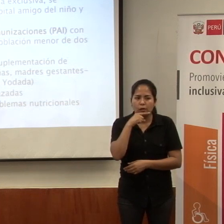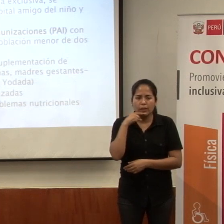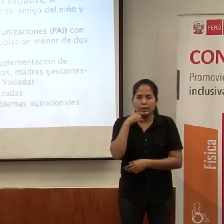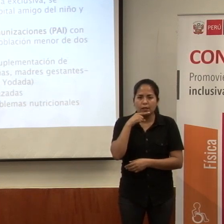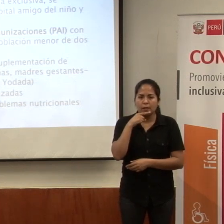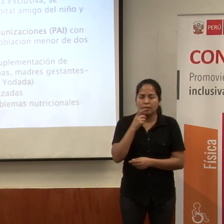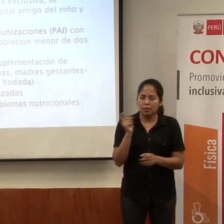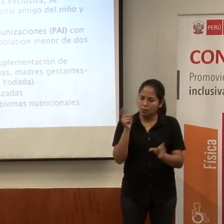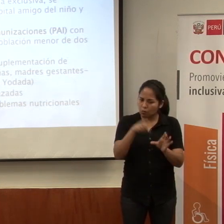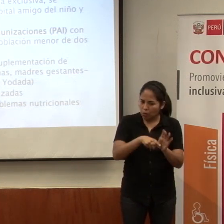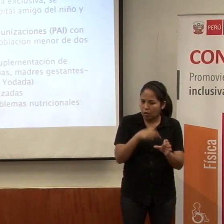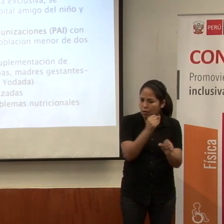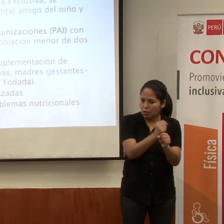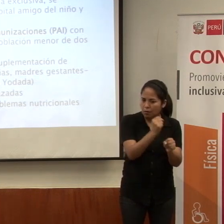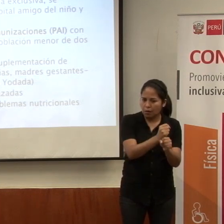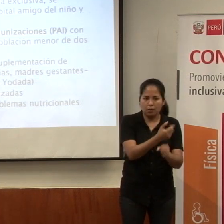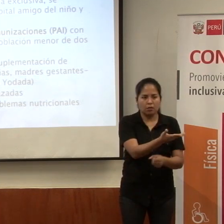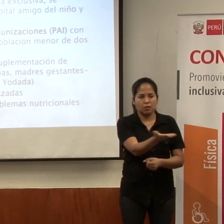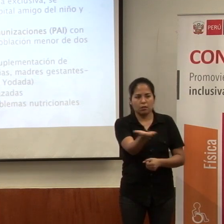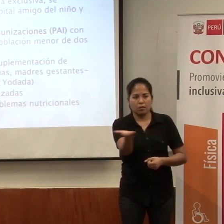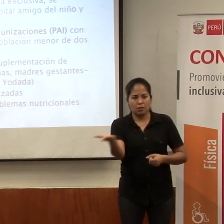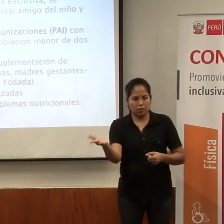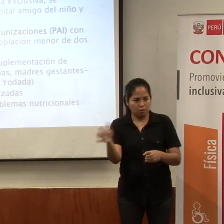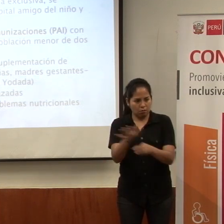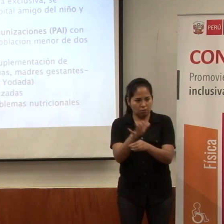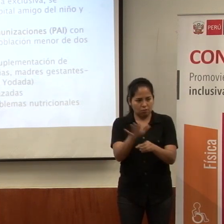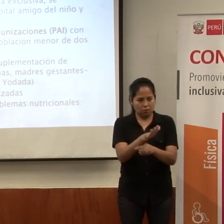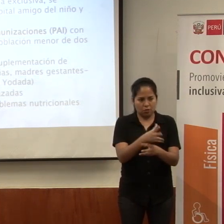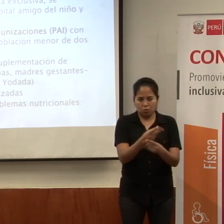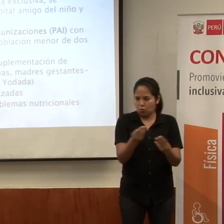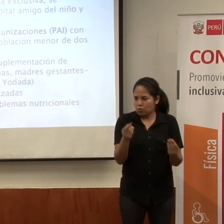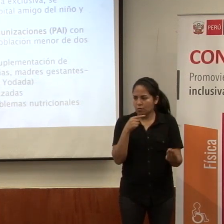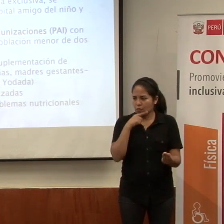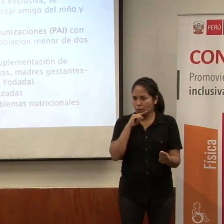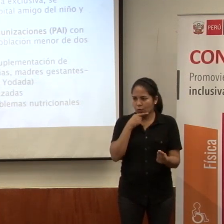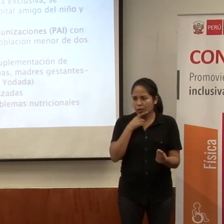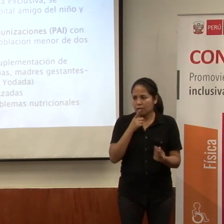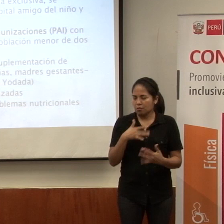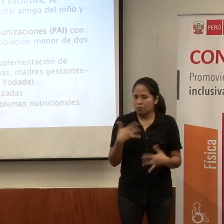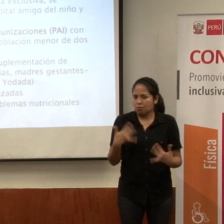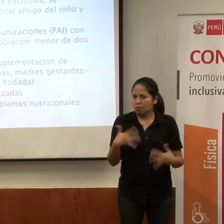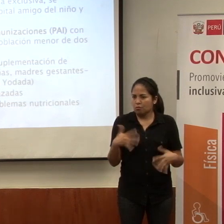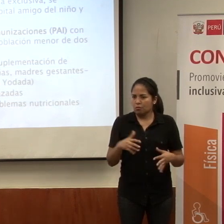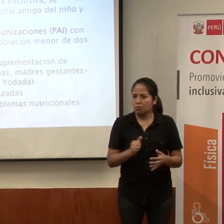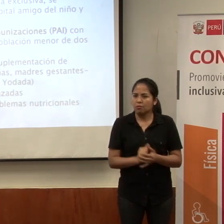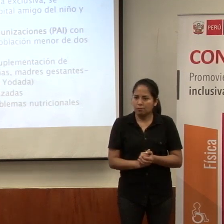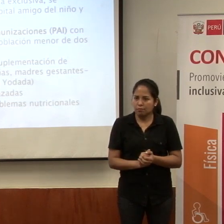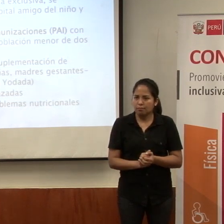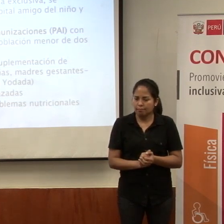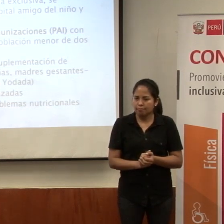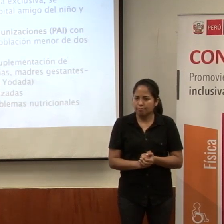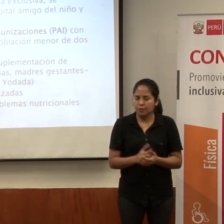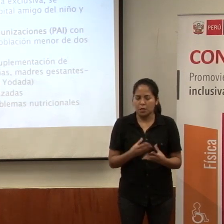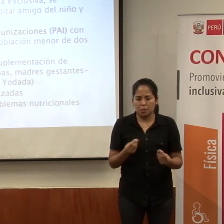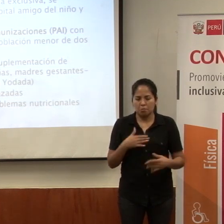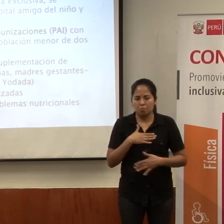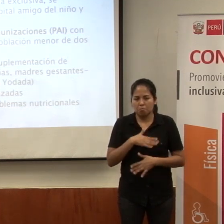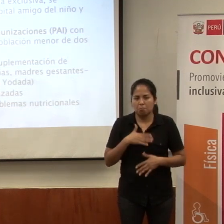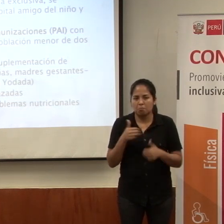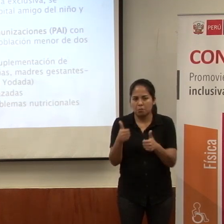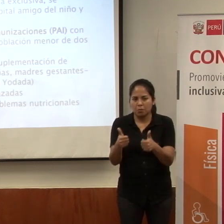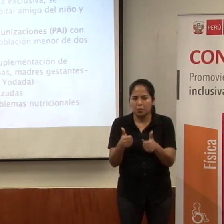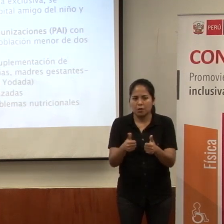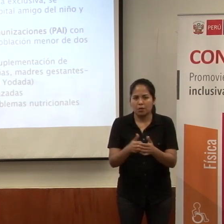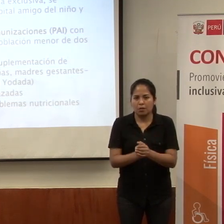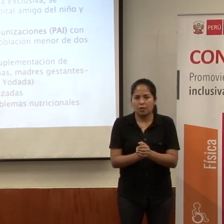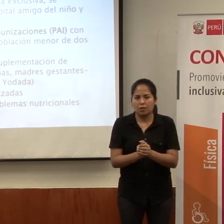laboral, como ustedes, ¿no? Y aquí hay un auditorio fundamentalmente femenino y eso me hace sentir muy bien, ¿no?